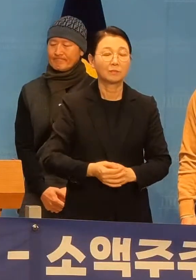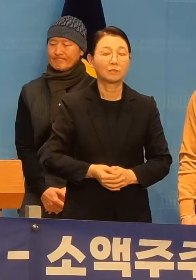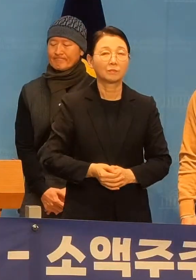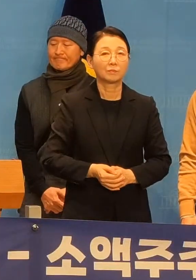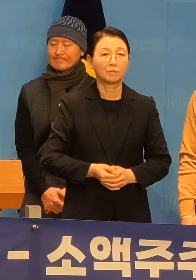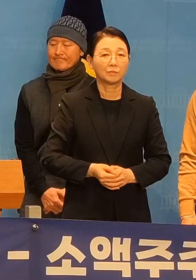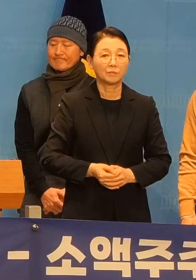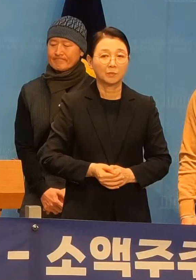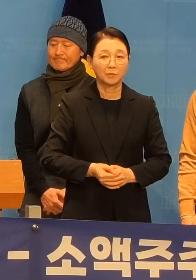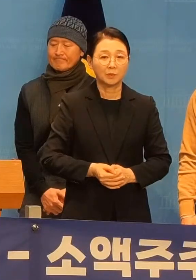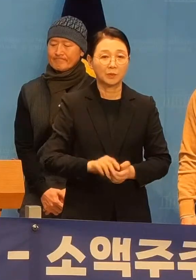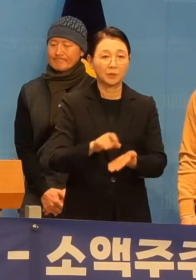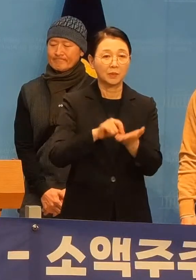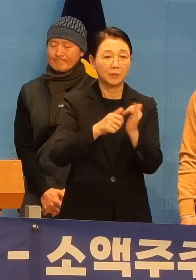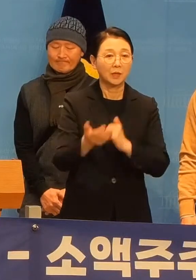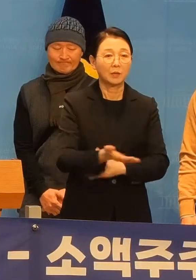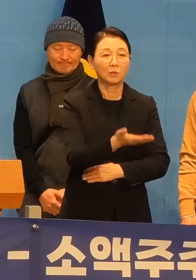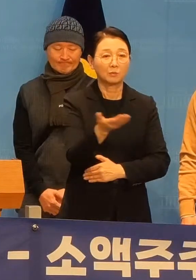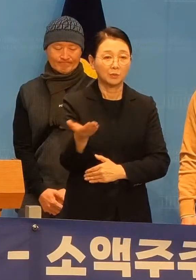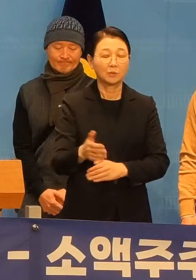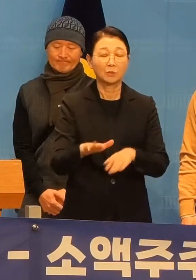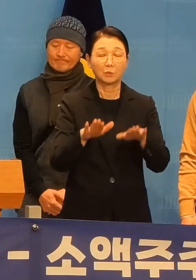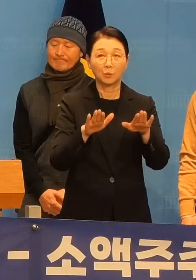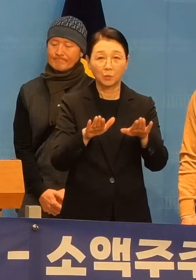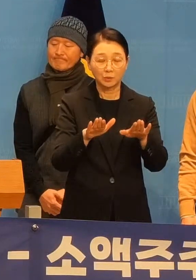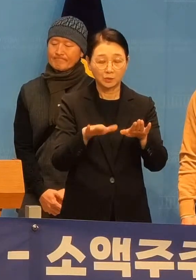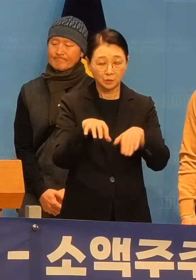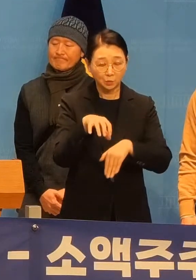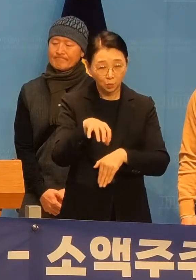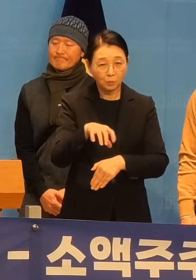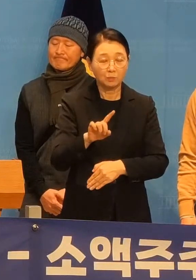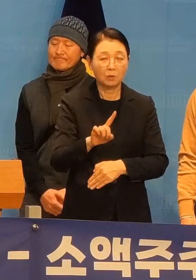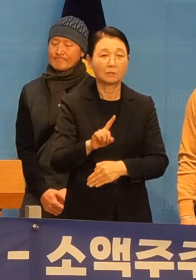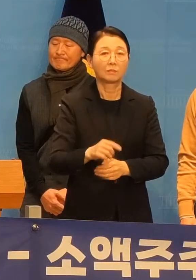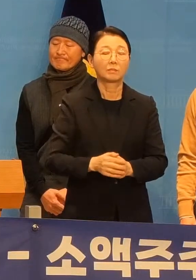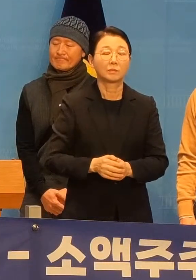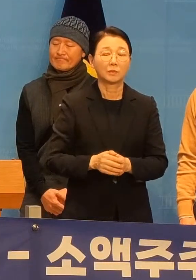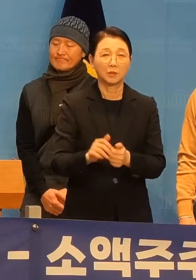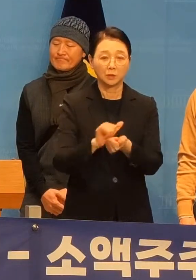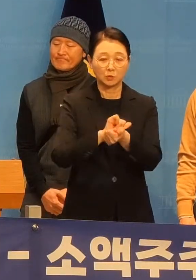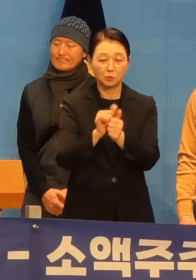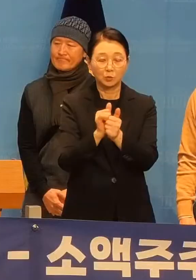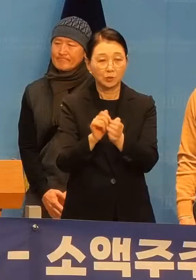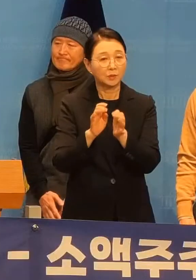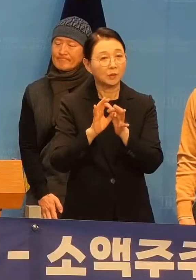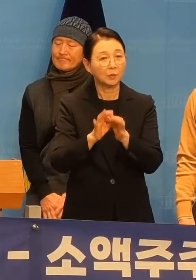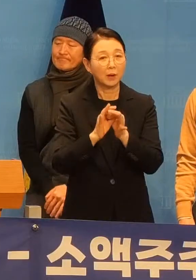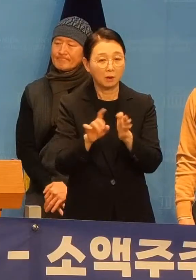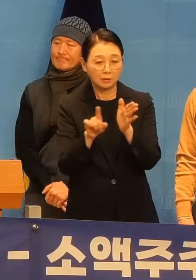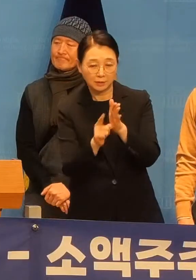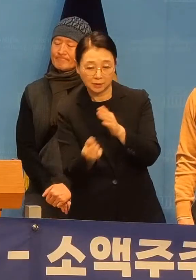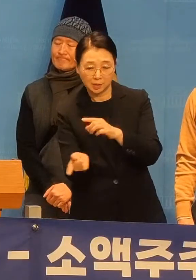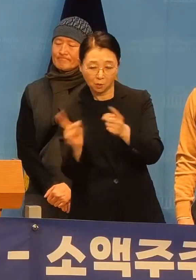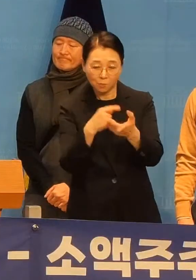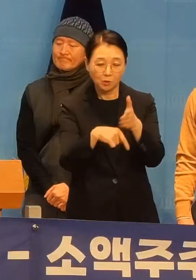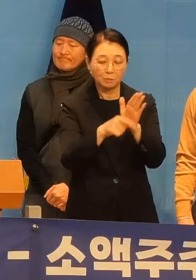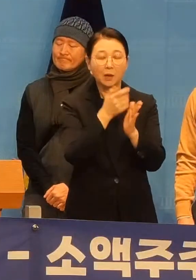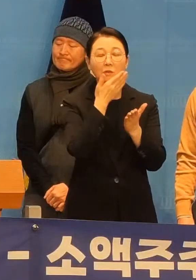자리에 계신 언론인 여러분, 오늘 이 자리는 자본시장 신뢰 회복을 위해 의미 있는 발걸음을